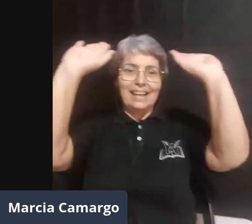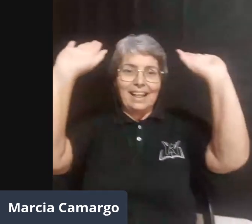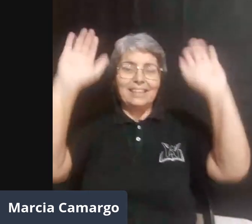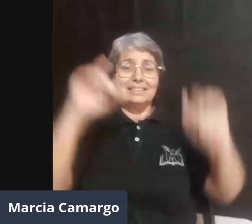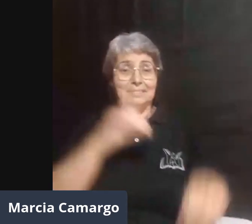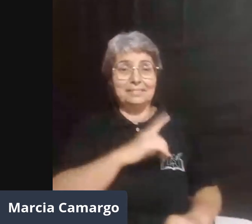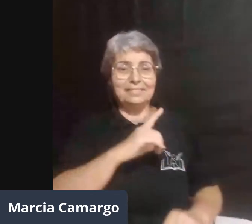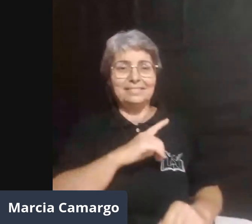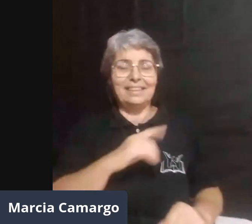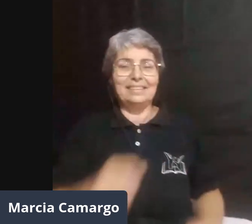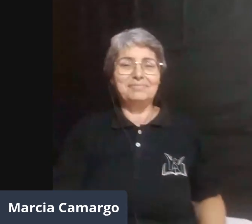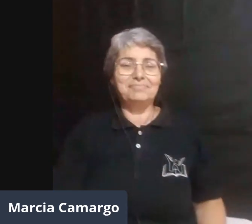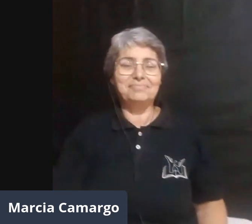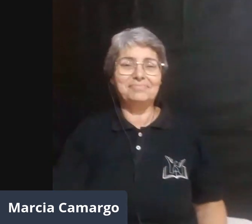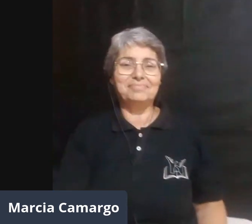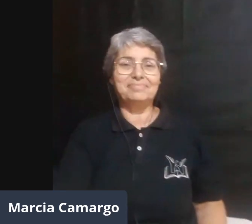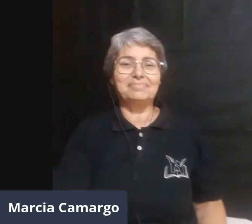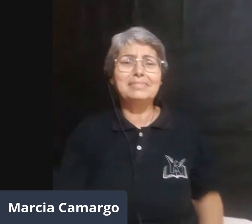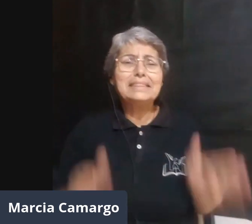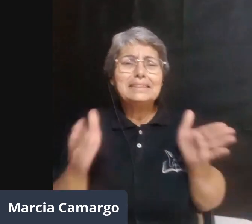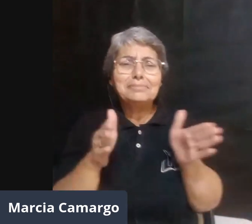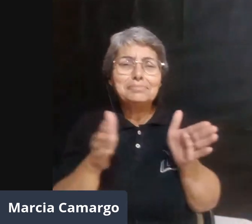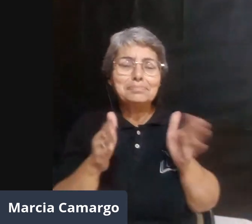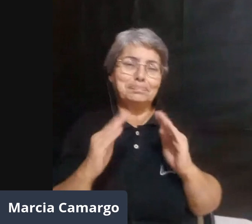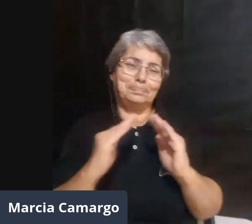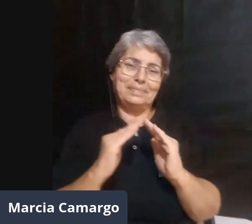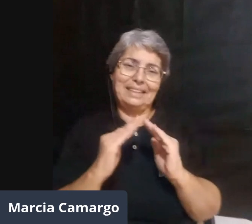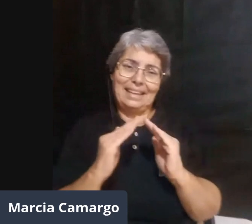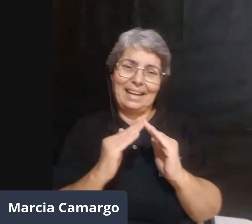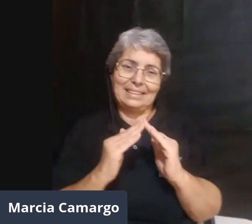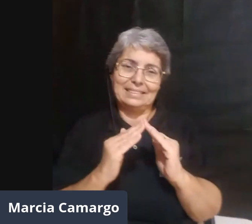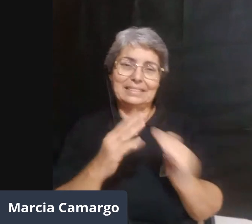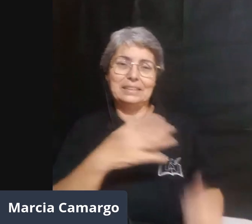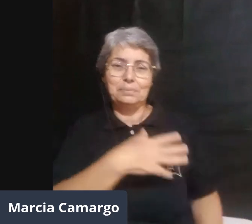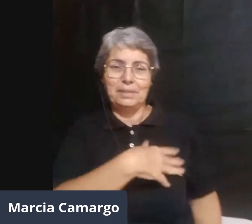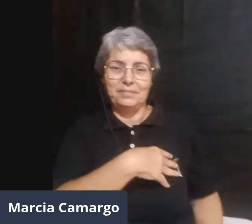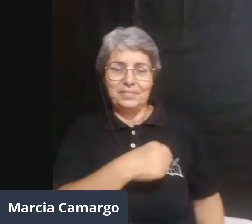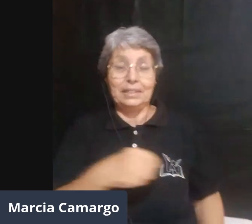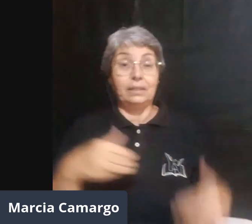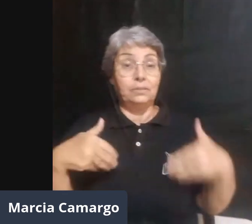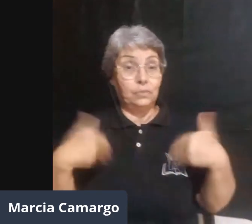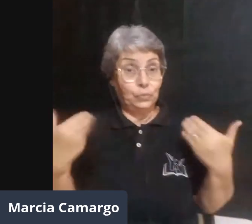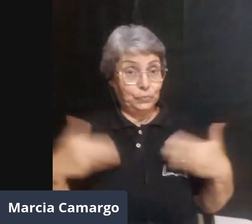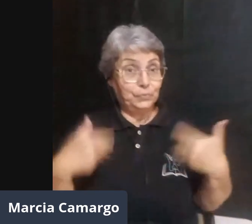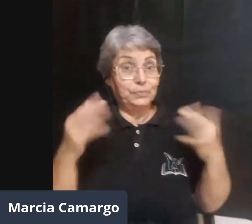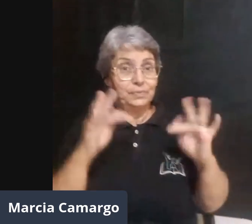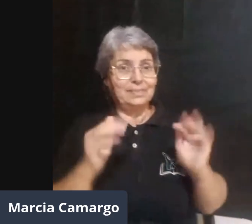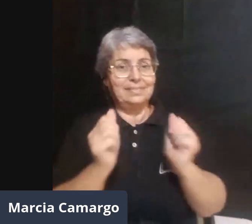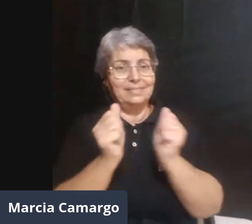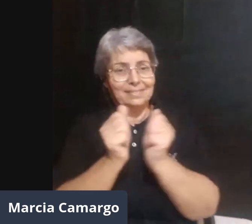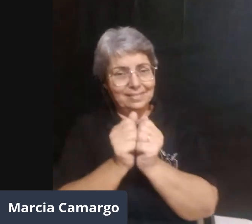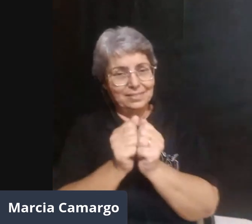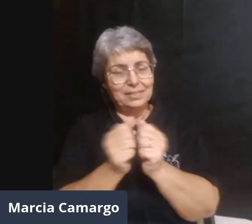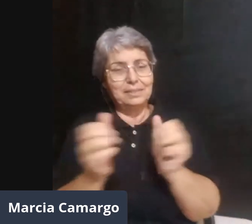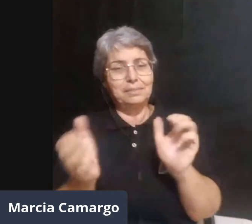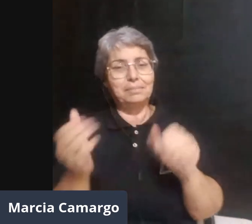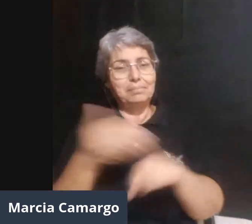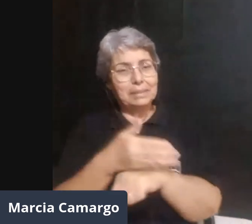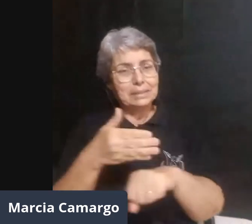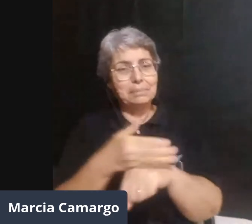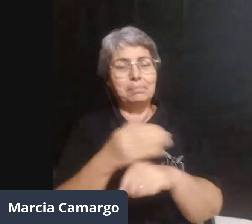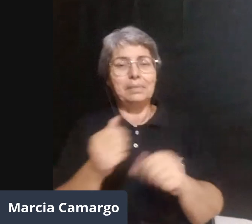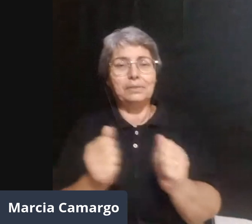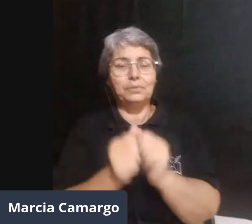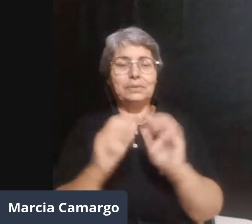casa. Então estamos aqui alegres de estar participando. Bom, na